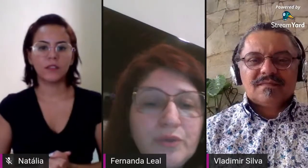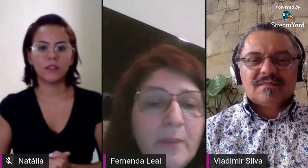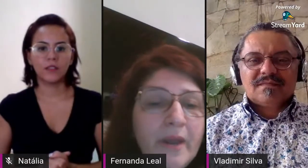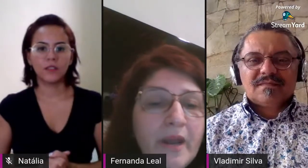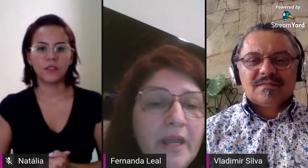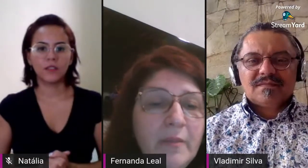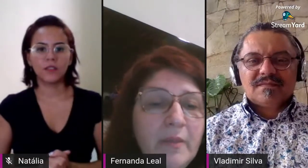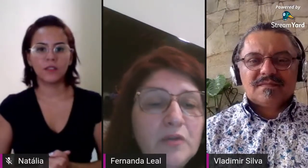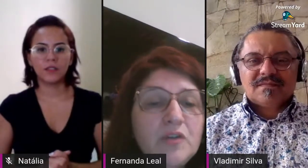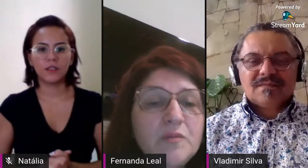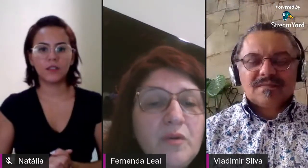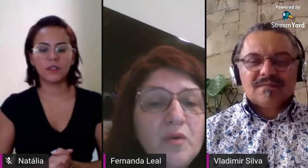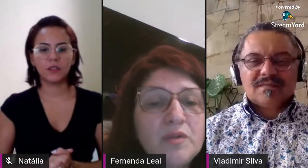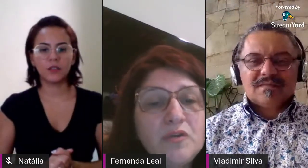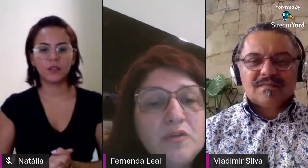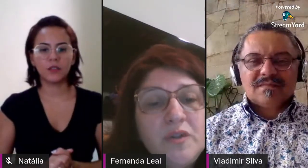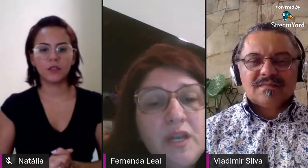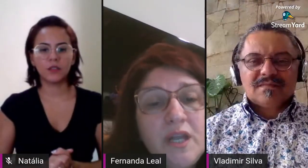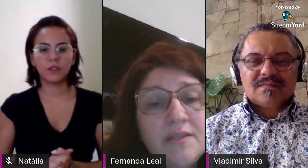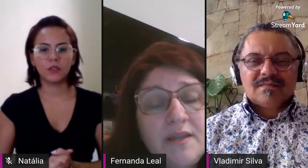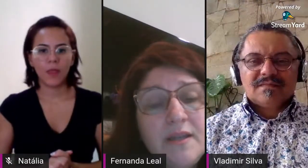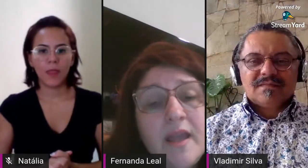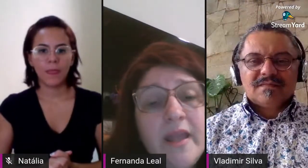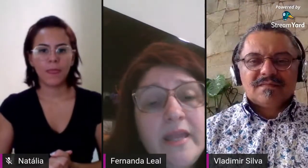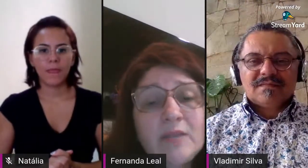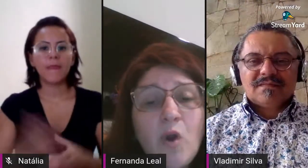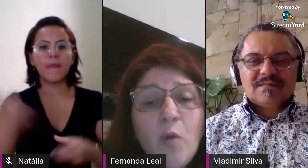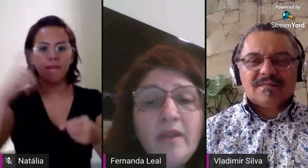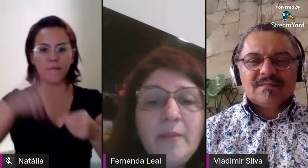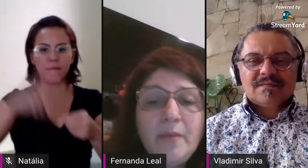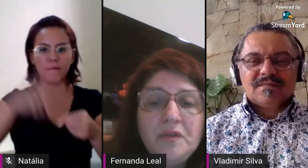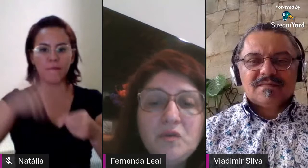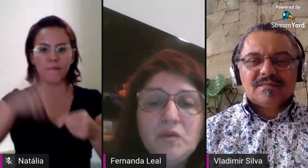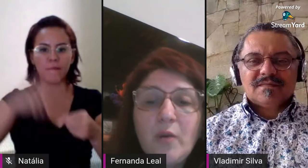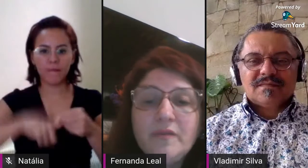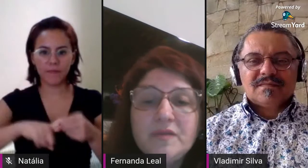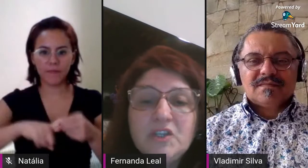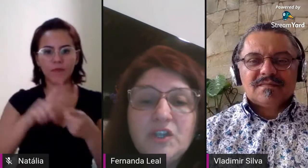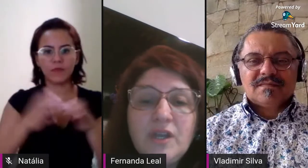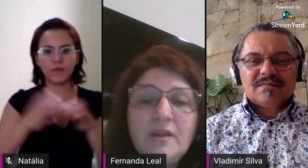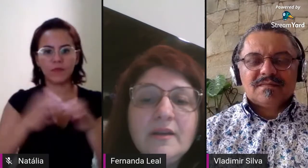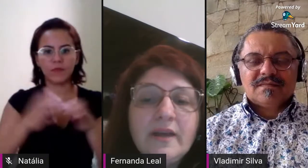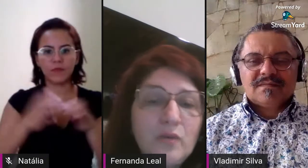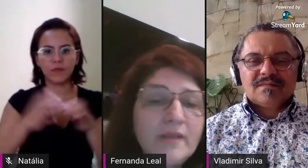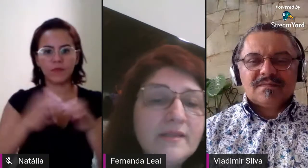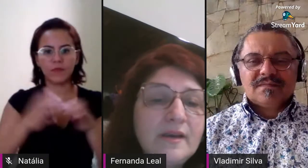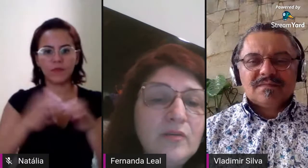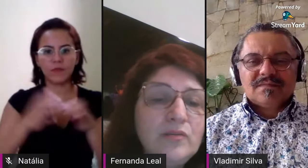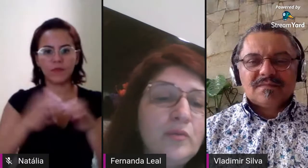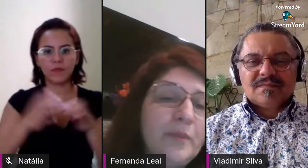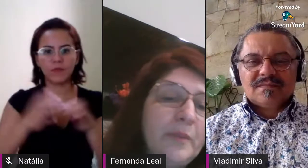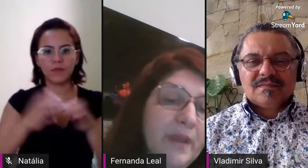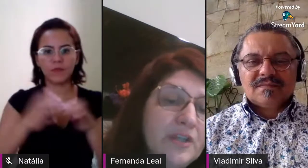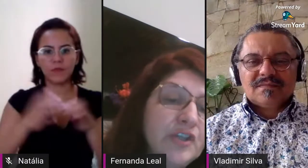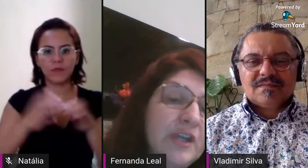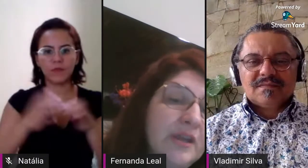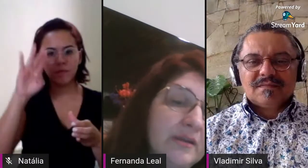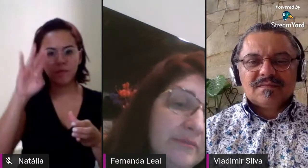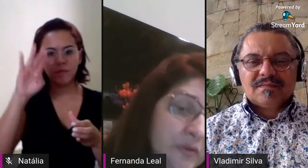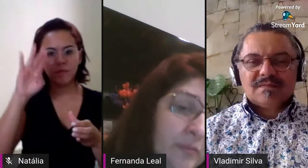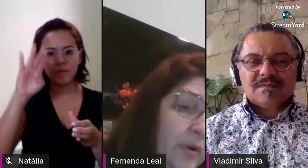de Cultura da Paraíba entre 2011 e 2013 e atualmente é professor da UFCG, graduação do